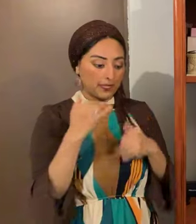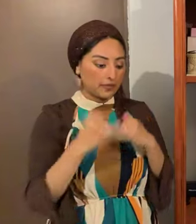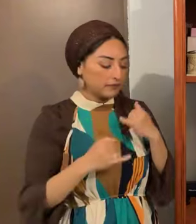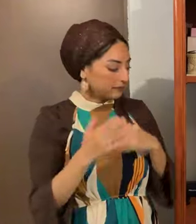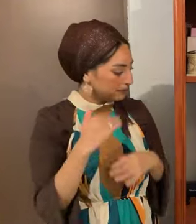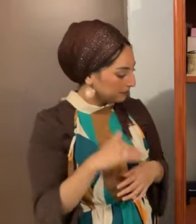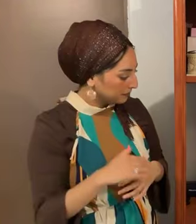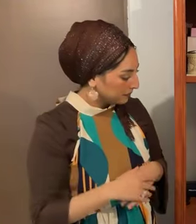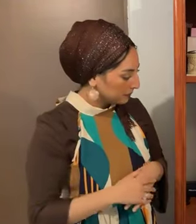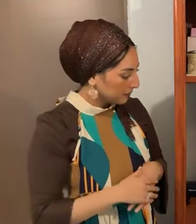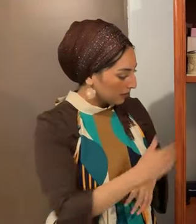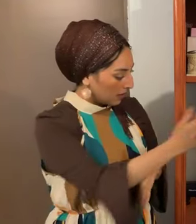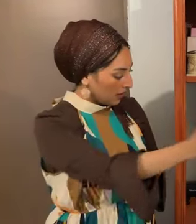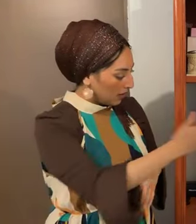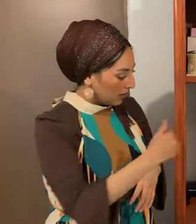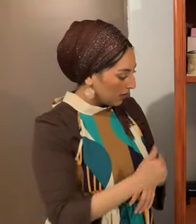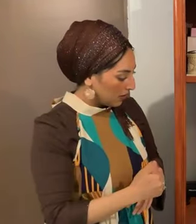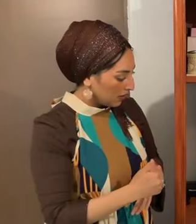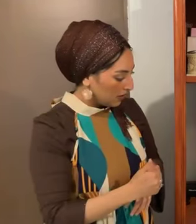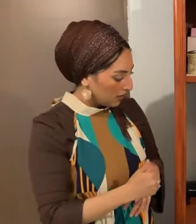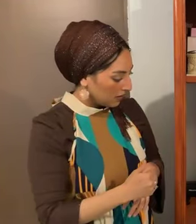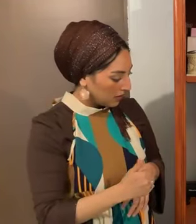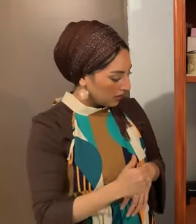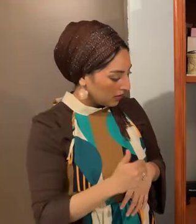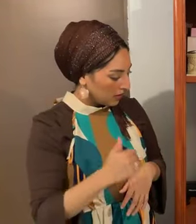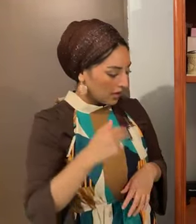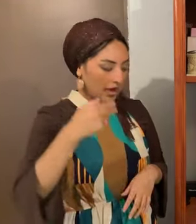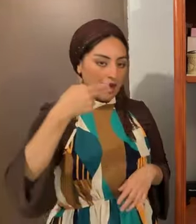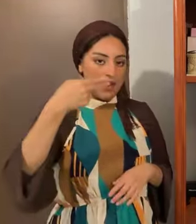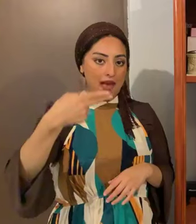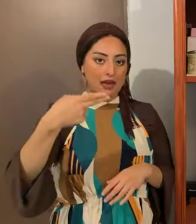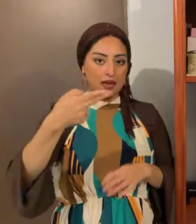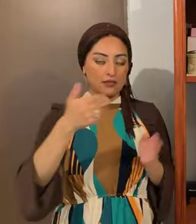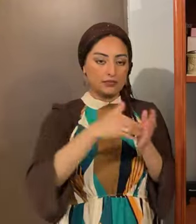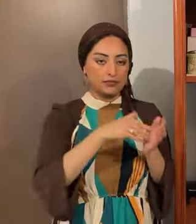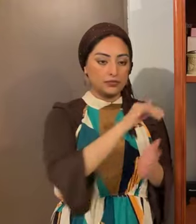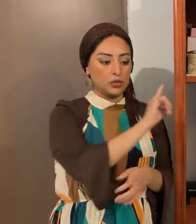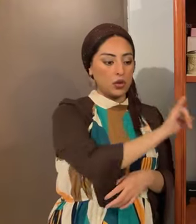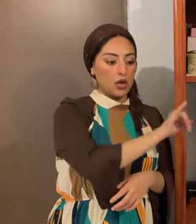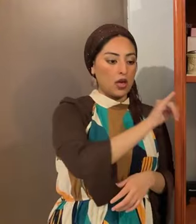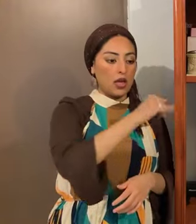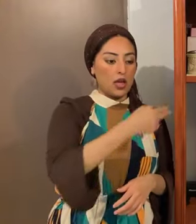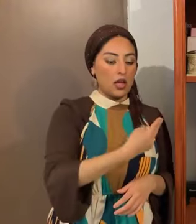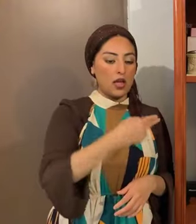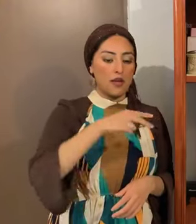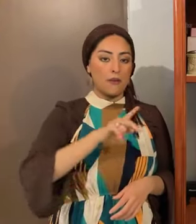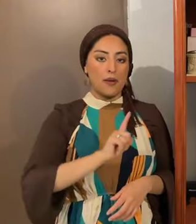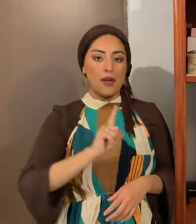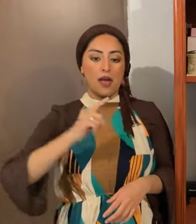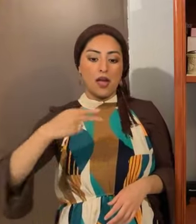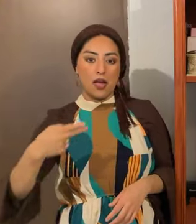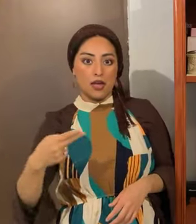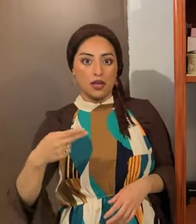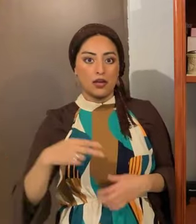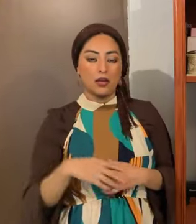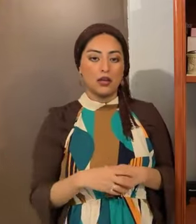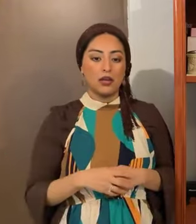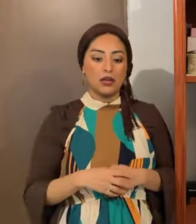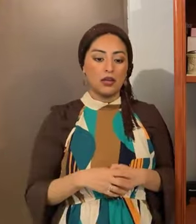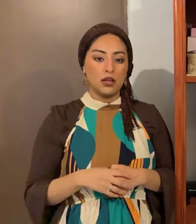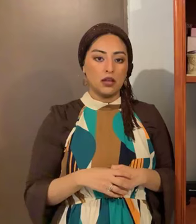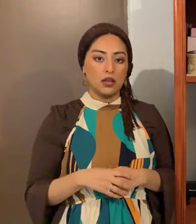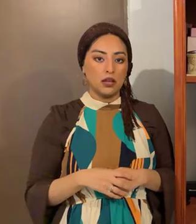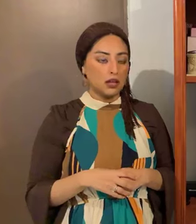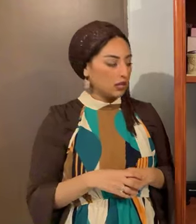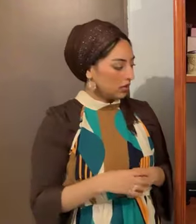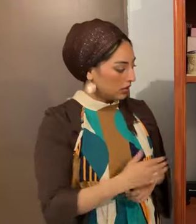nota, en Do, para la última letra, que es Hey. Do, que es